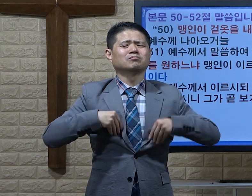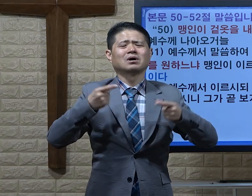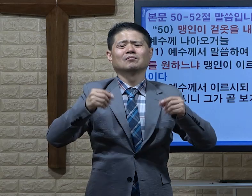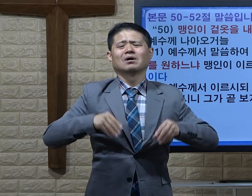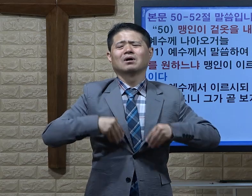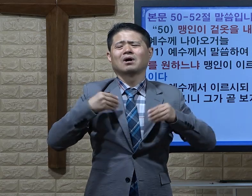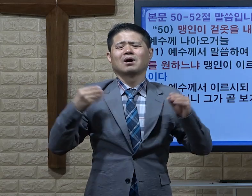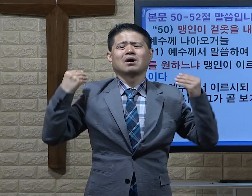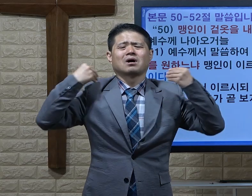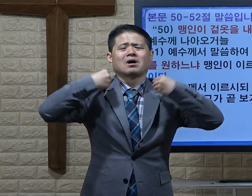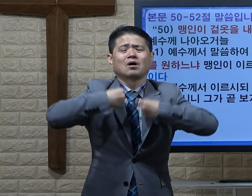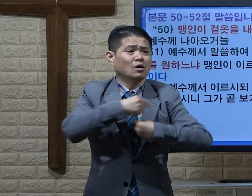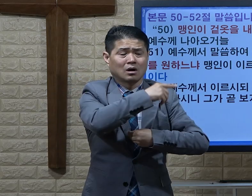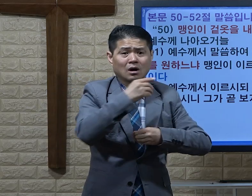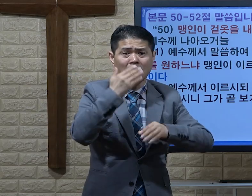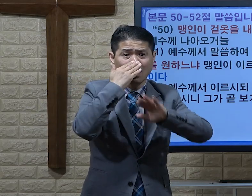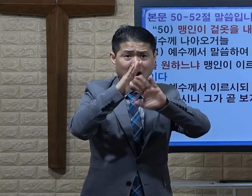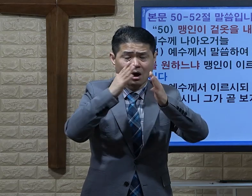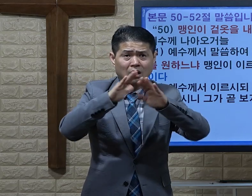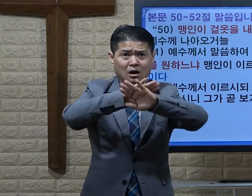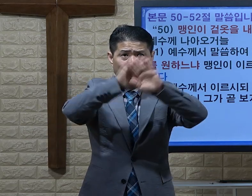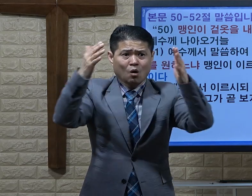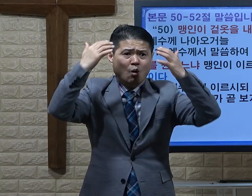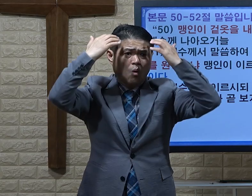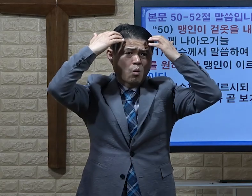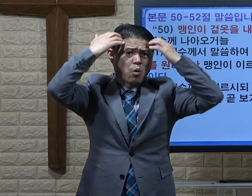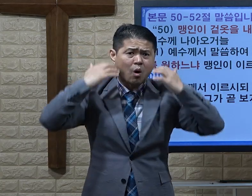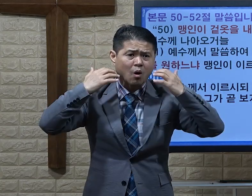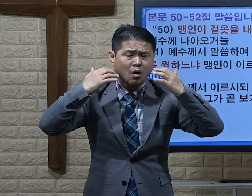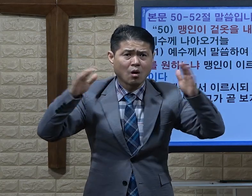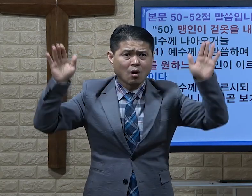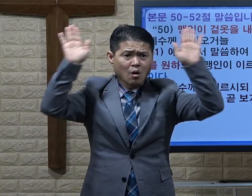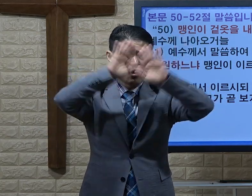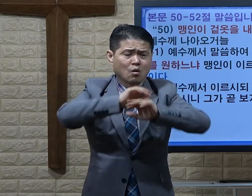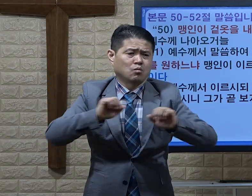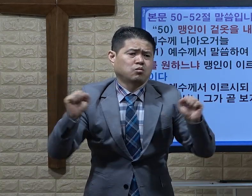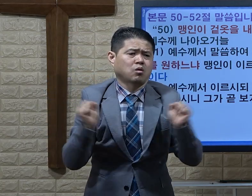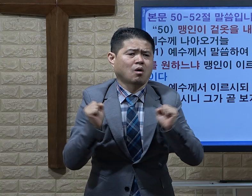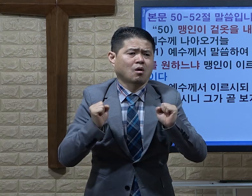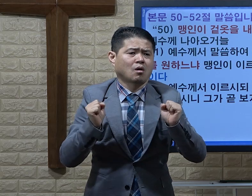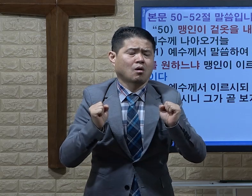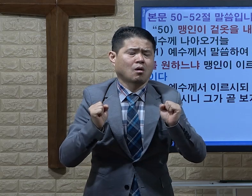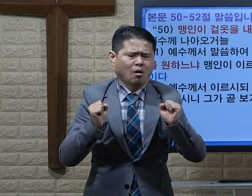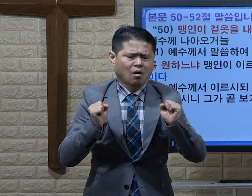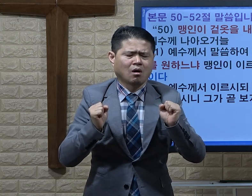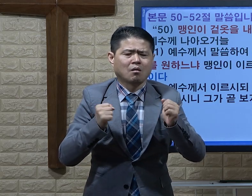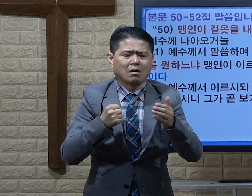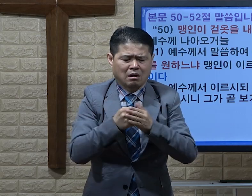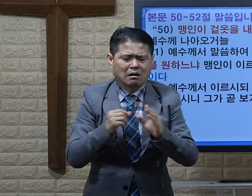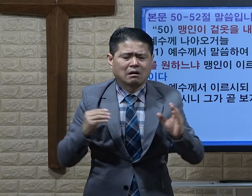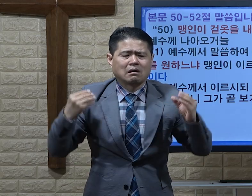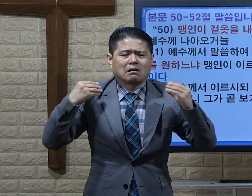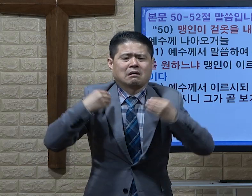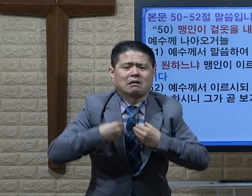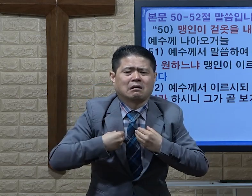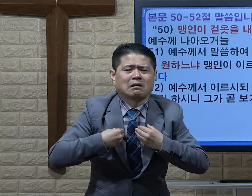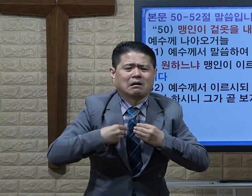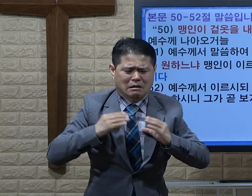그냥 겉옷의 개념이 아니라 중동 지방에는 기온이 급격하게